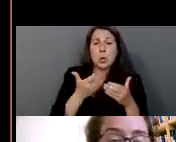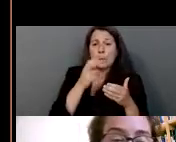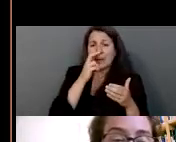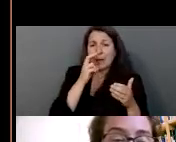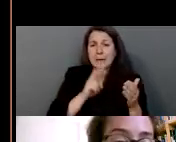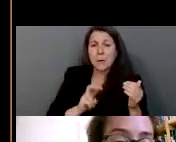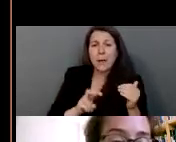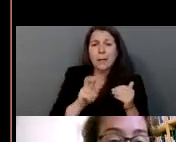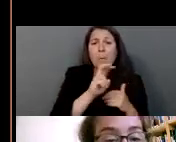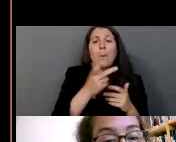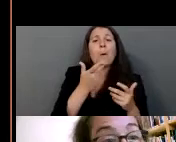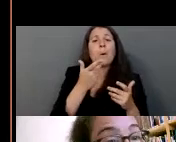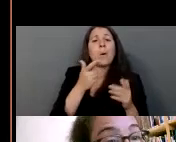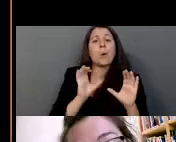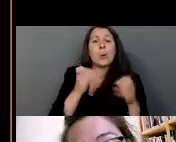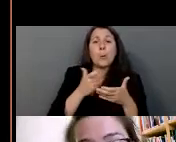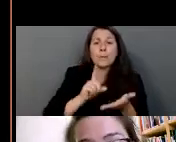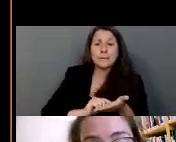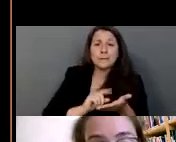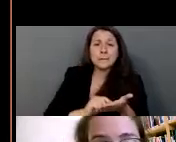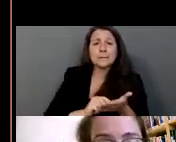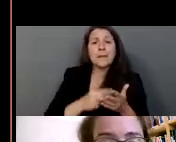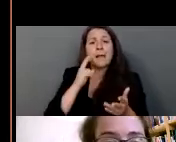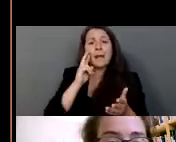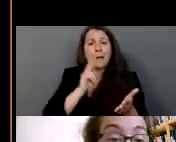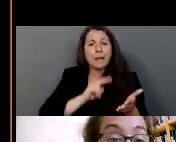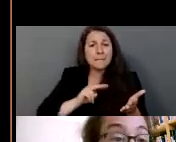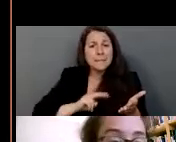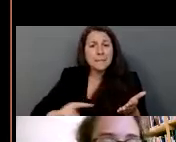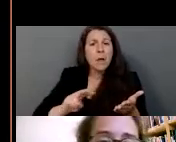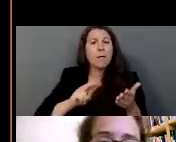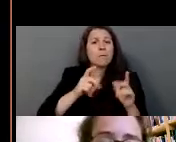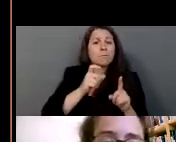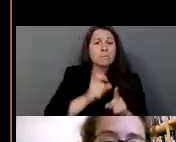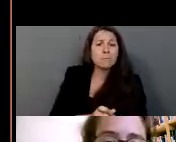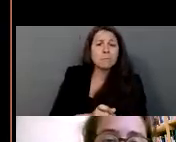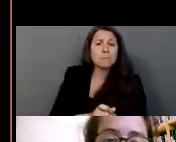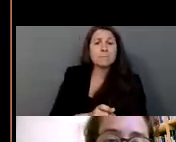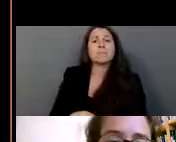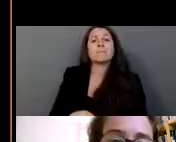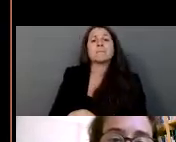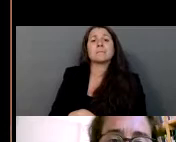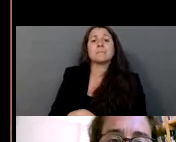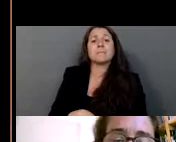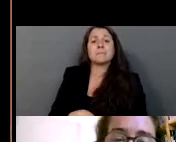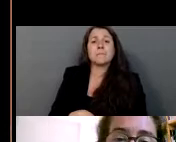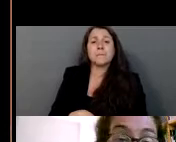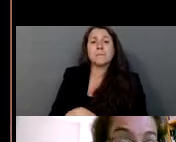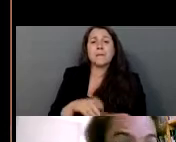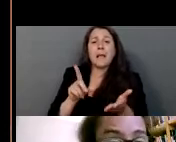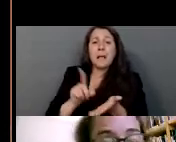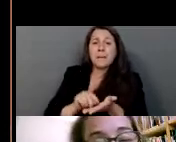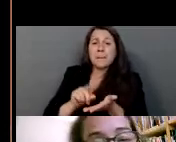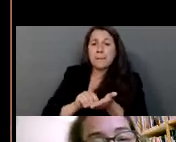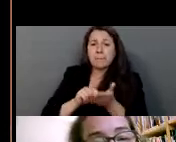comité éditorial, aux réviseurs et aux réviseuses linguistiques, à Sabine de l'imprimerie Catasso, qui a fait la